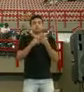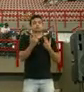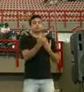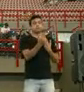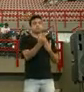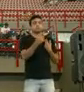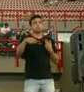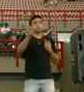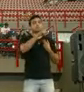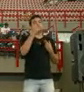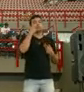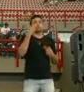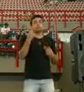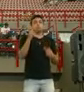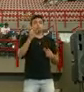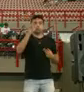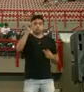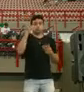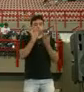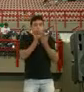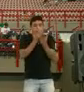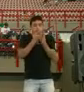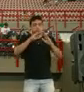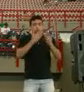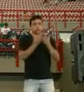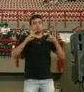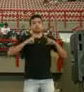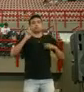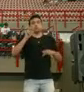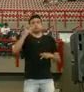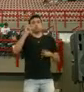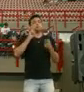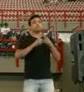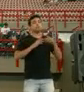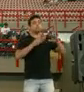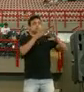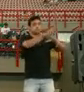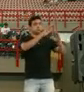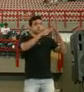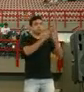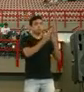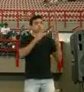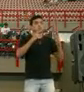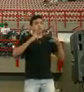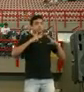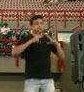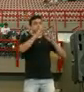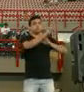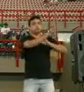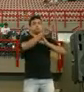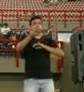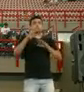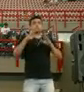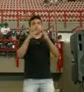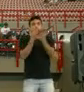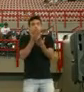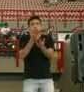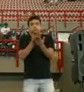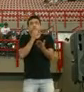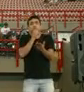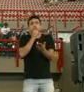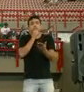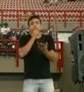vocês, nunca estudei numa escola particular. Entrei em escola particular para dar aula, para estudar nunca. Hoje eu